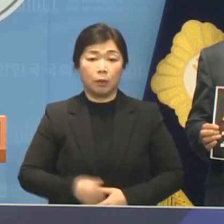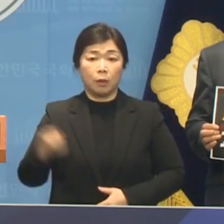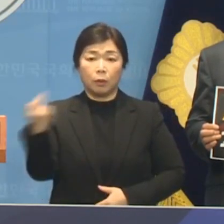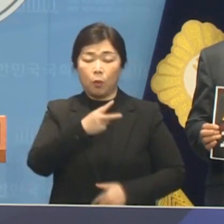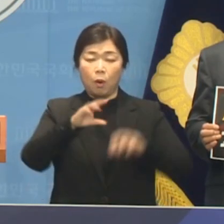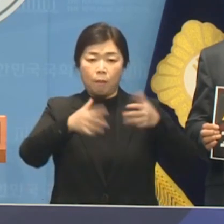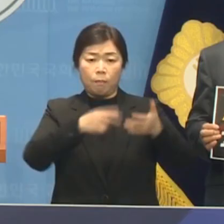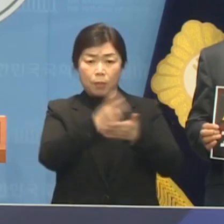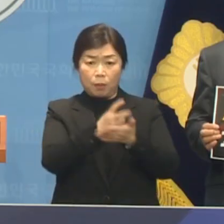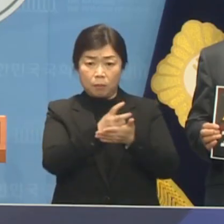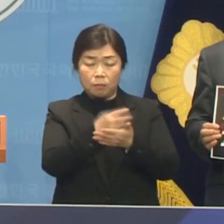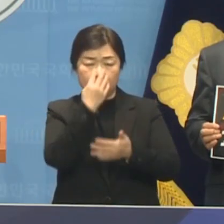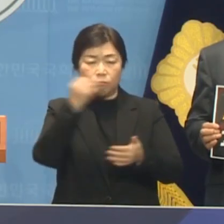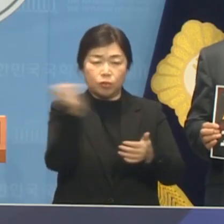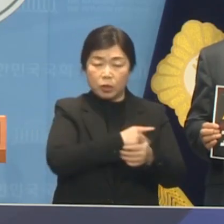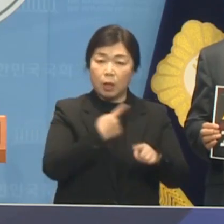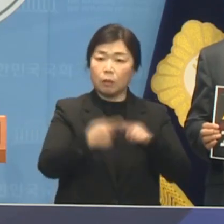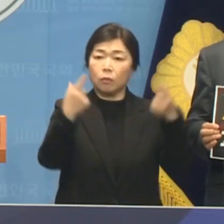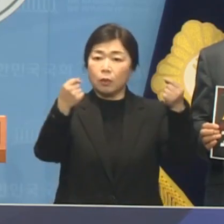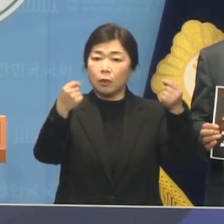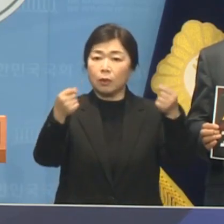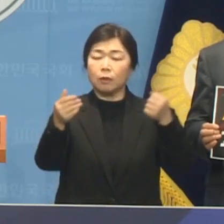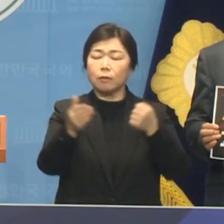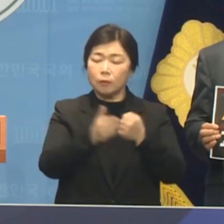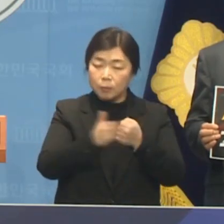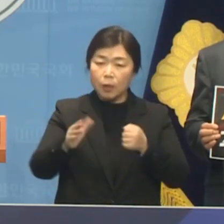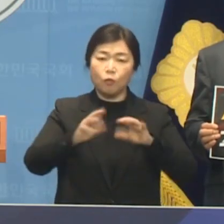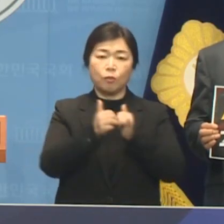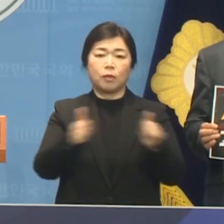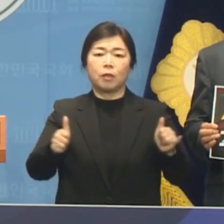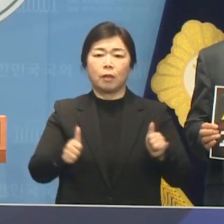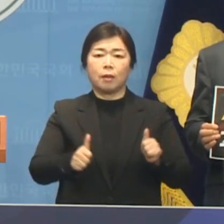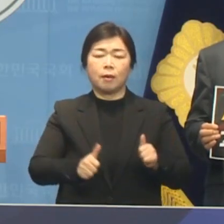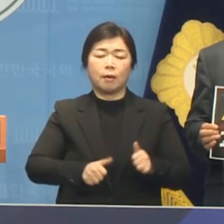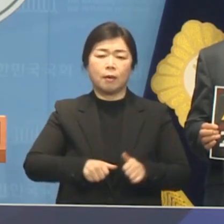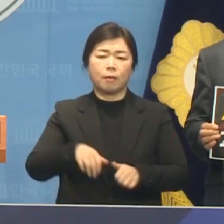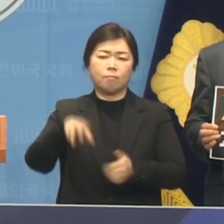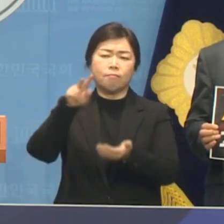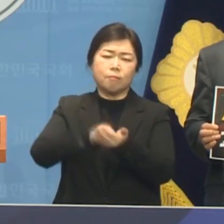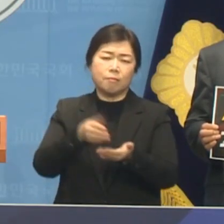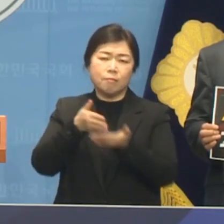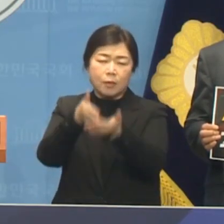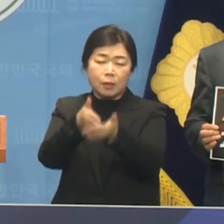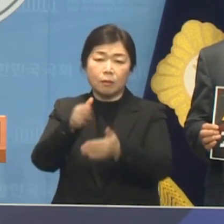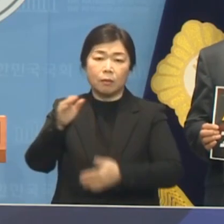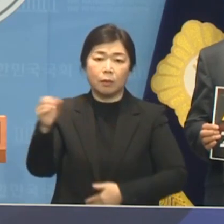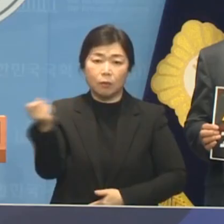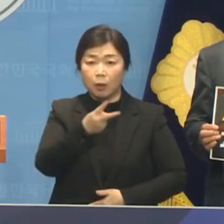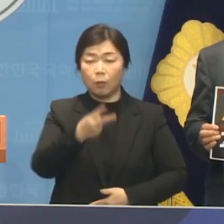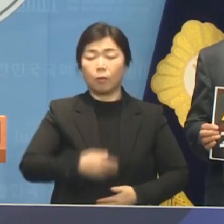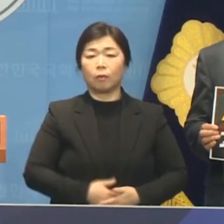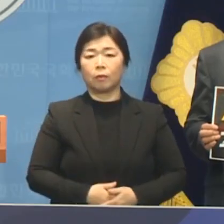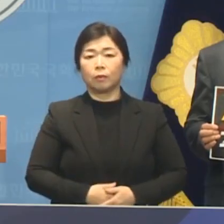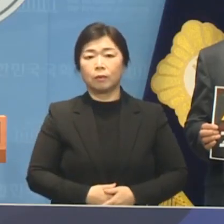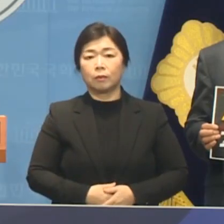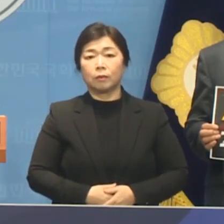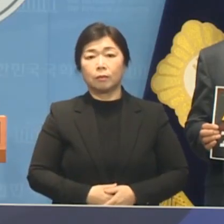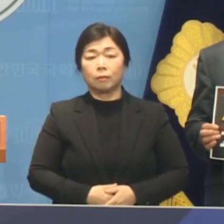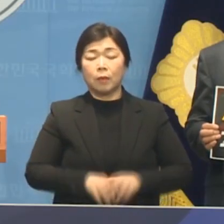국민적 저항과 정권 심판이 불가피할 것입니다. 헌재가 정치 세력의 사주를